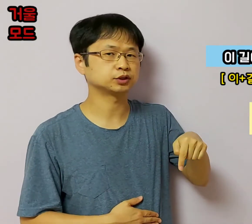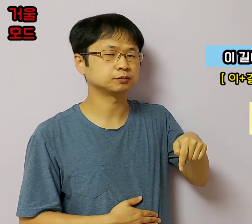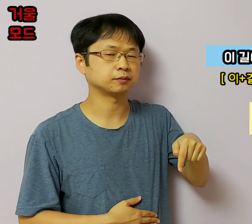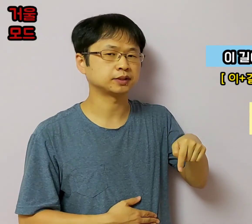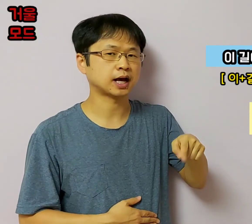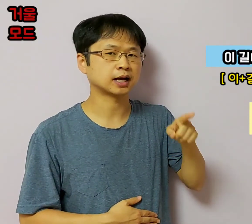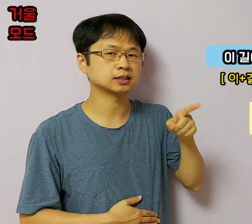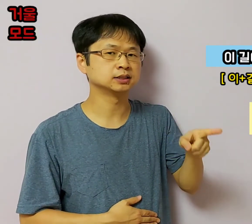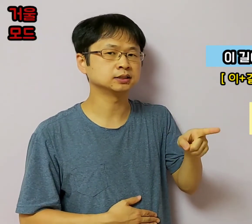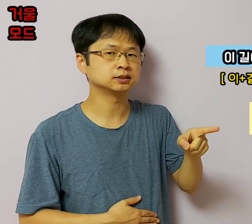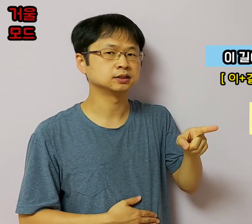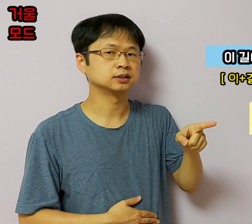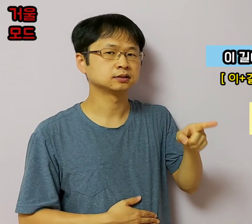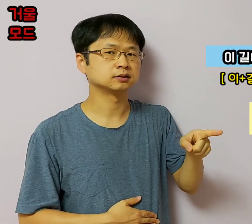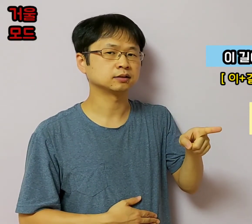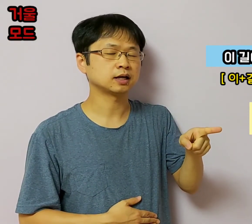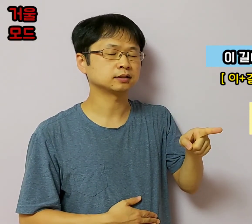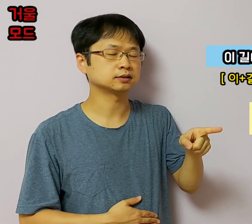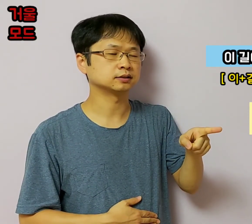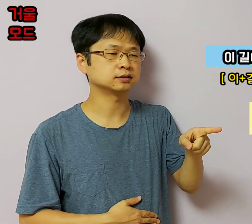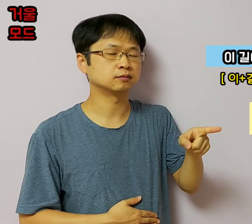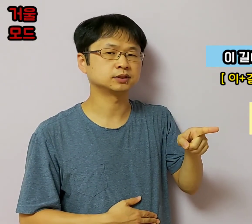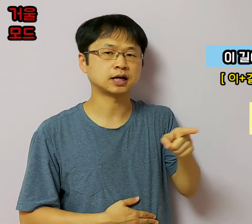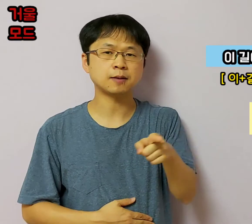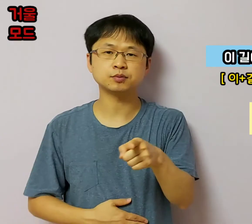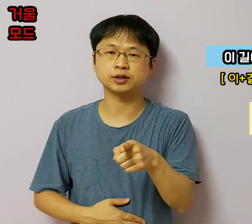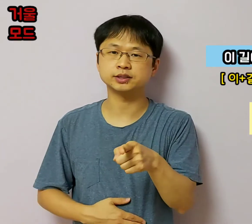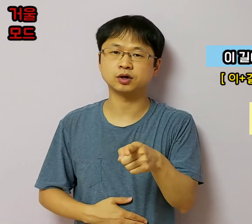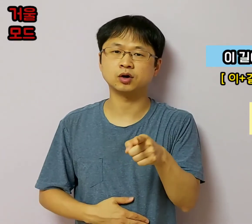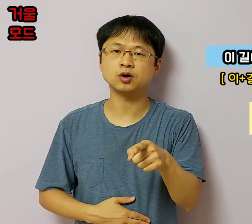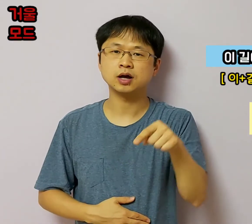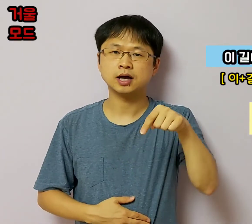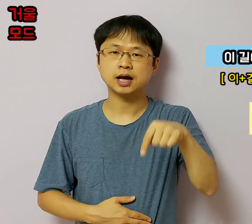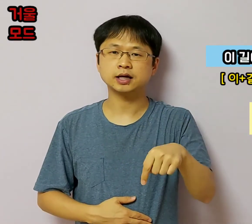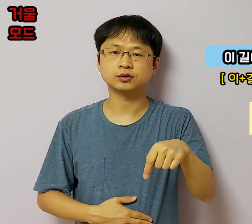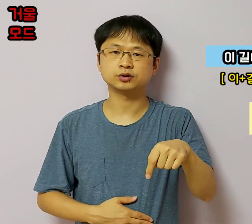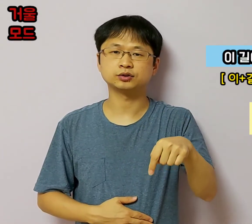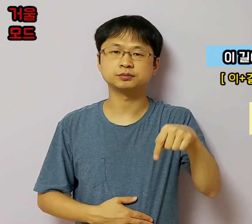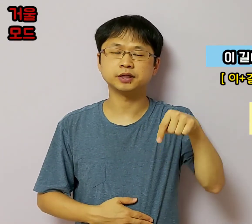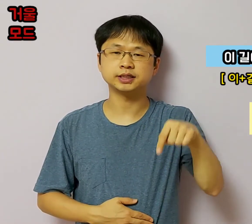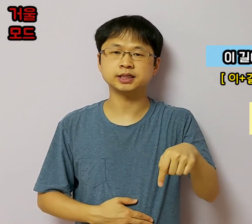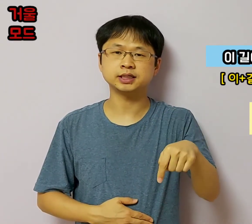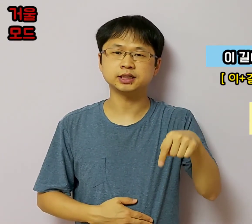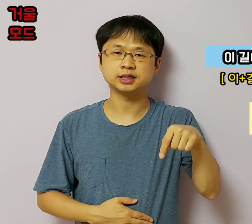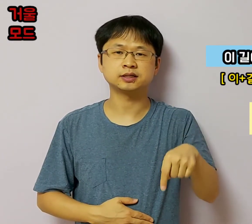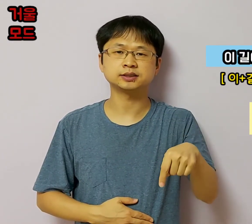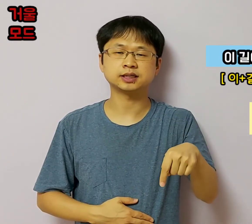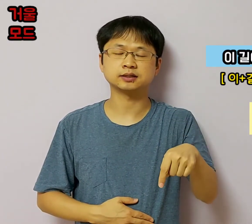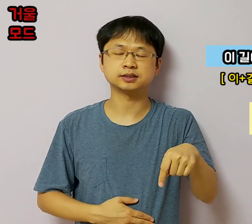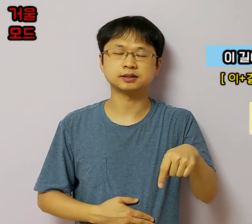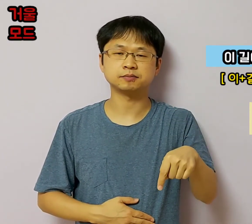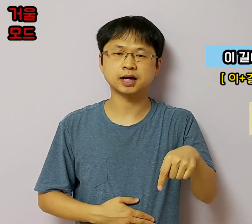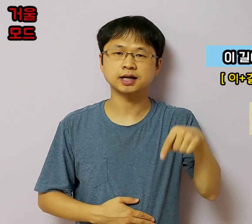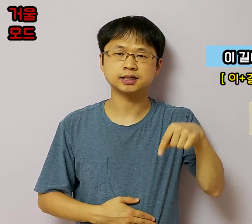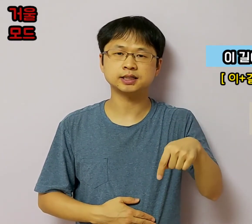짚어주시면 됩니다. 아까 그것 하는 것은 검지를 앞으로 했죠. 아래로 해주시면 이것이란 뜻이 됩니다.